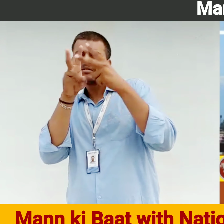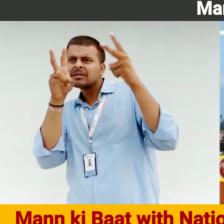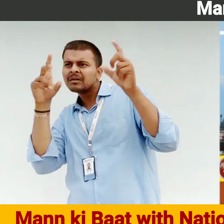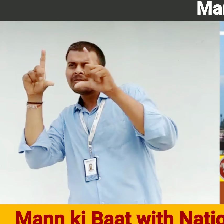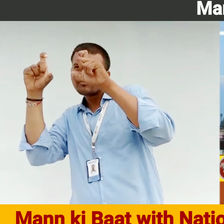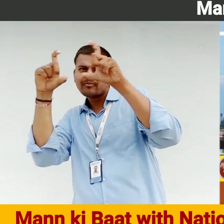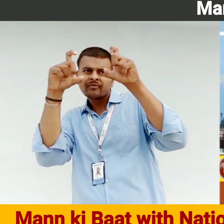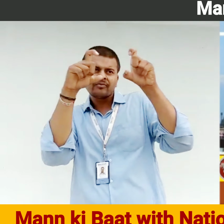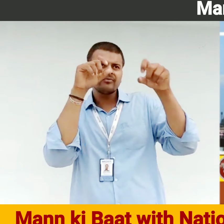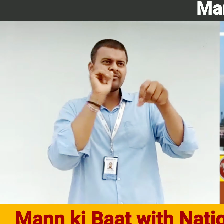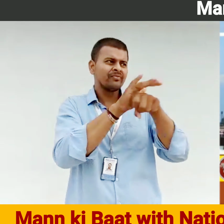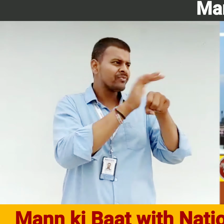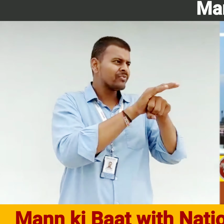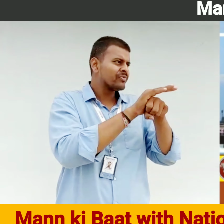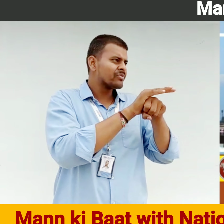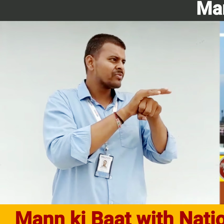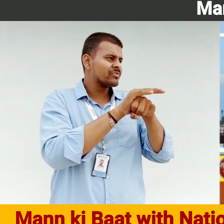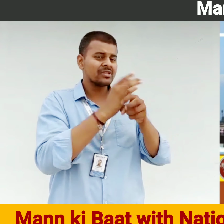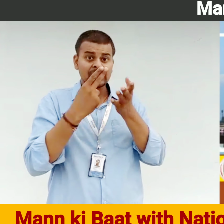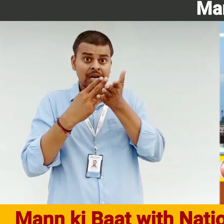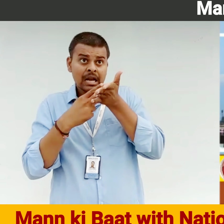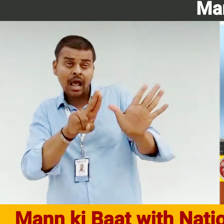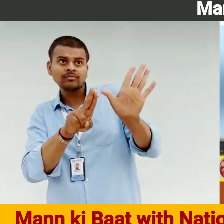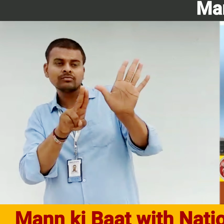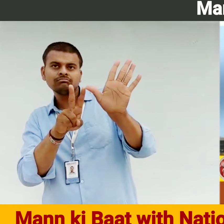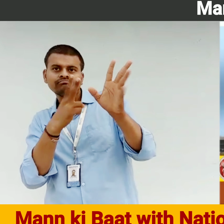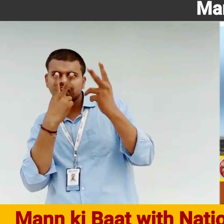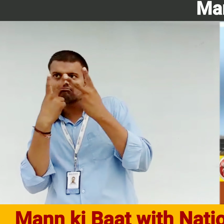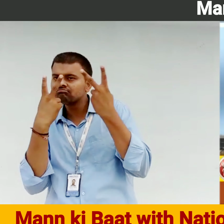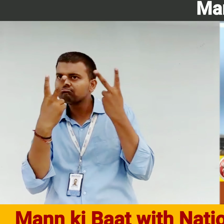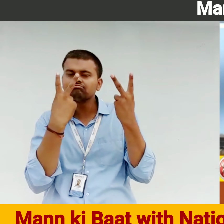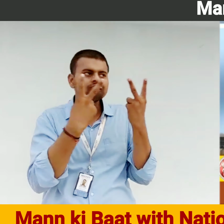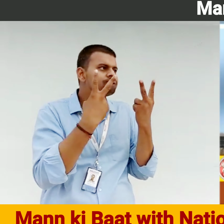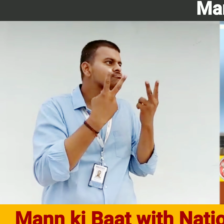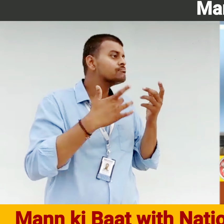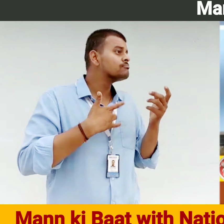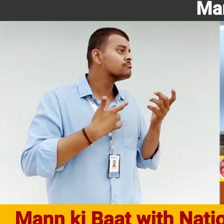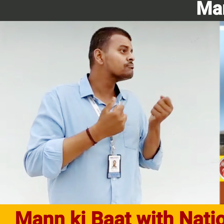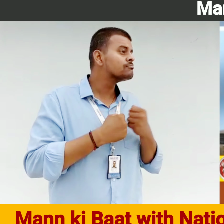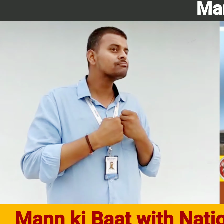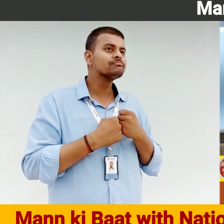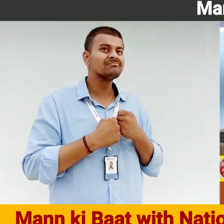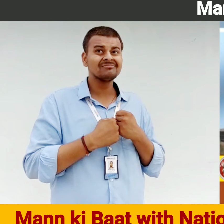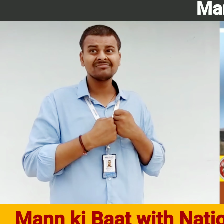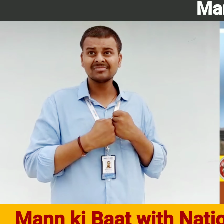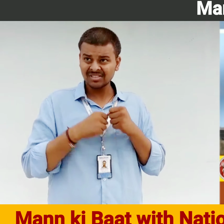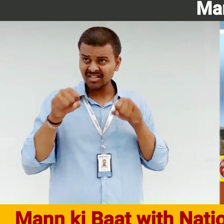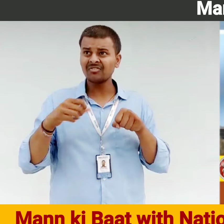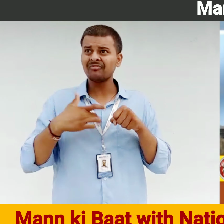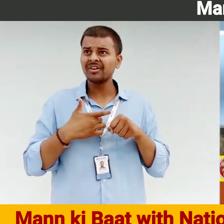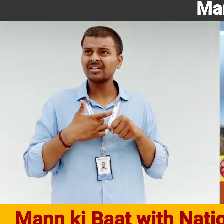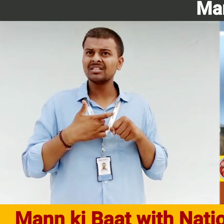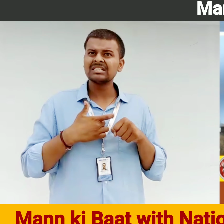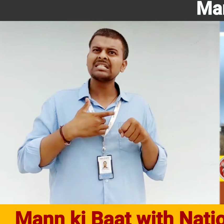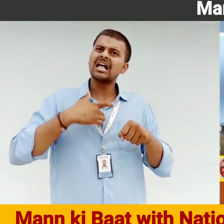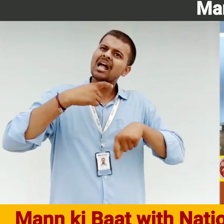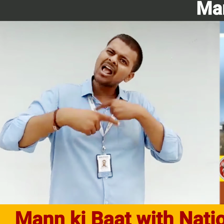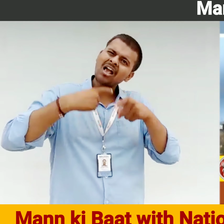उन दृश्यों को ऐसे ही बना रख सकते हैं? इन तस्वीरों ने लोगों को प्रकृति के लिए कुछ करने की प्रेरणा भी दी